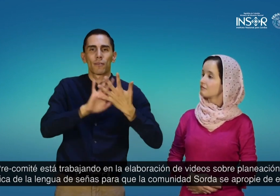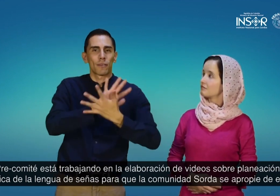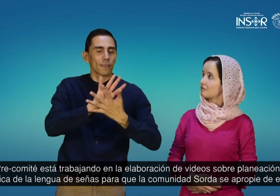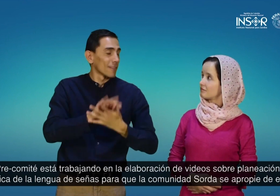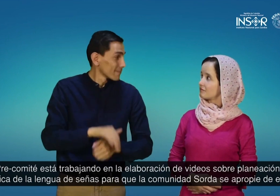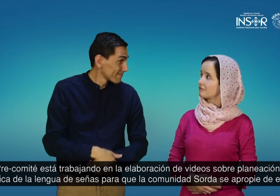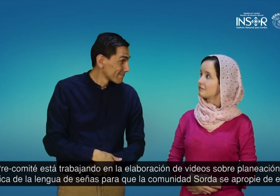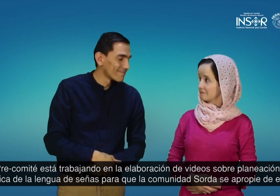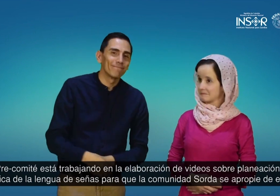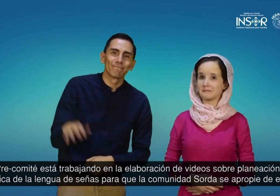¡Nos vemos!